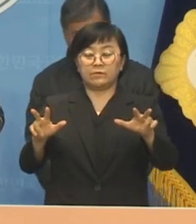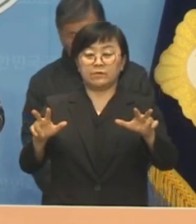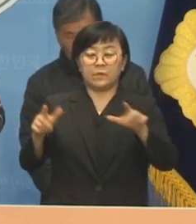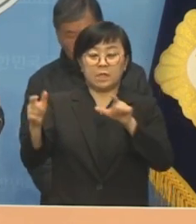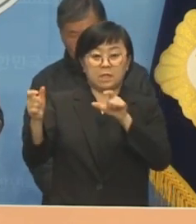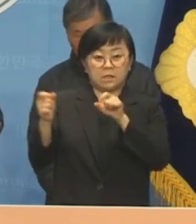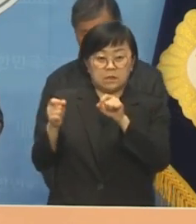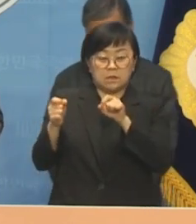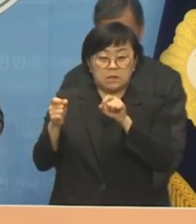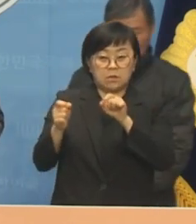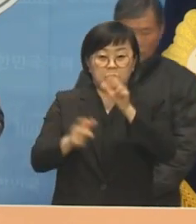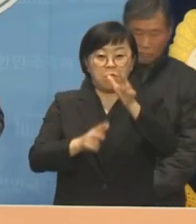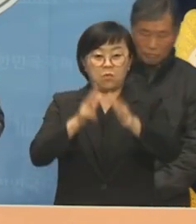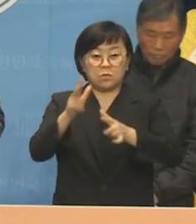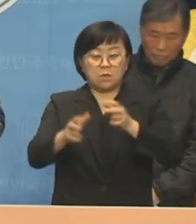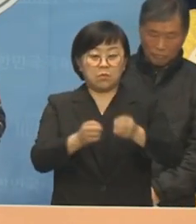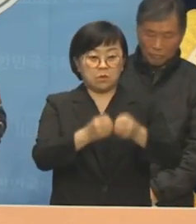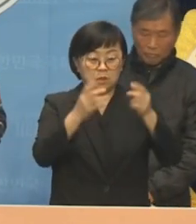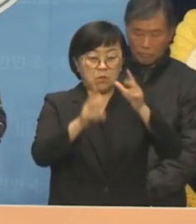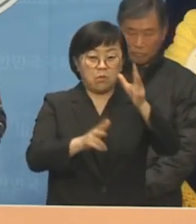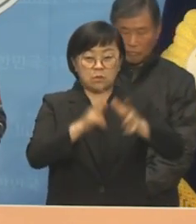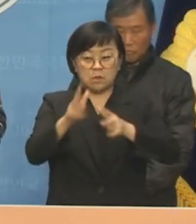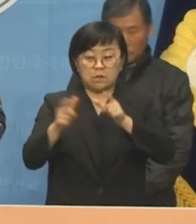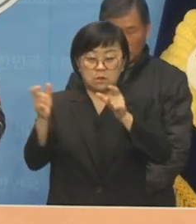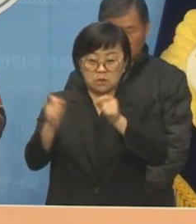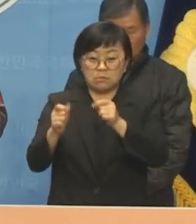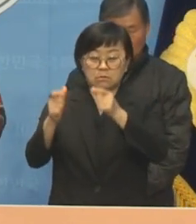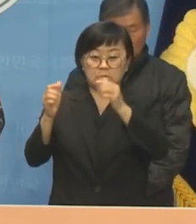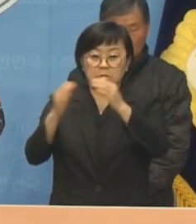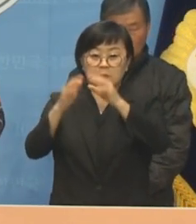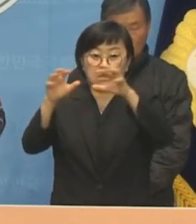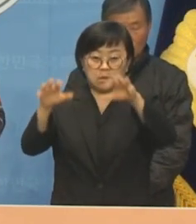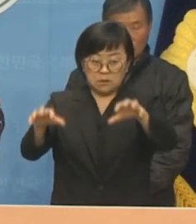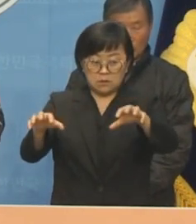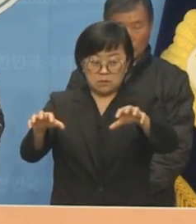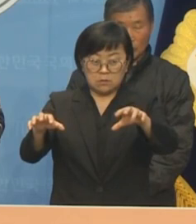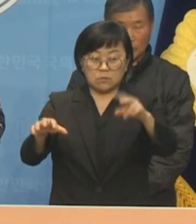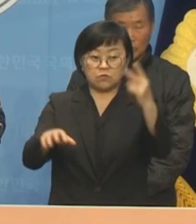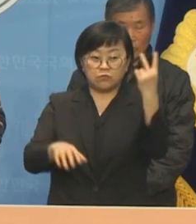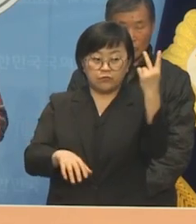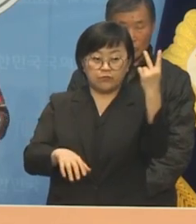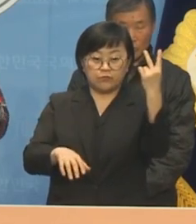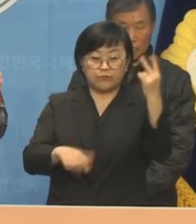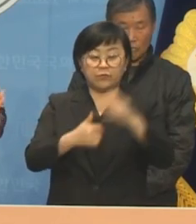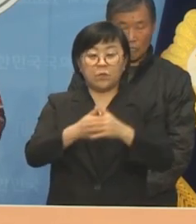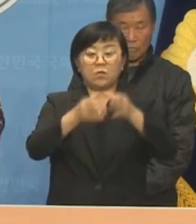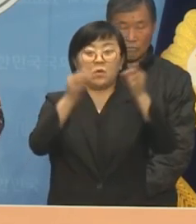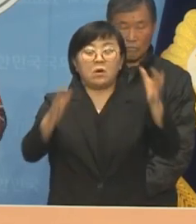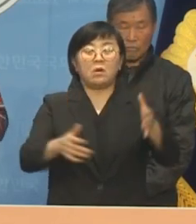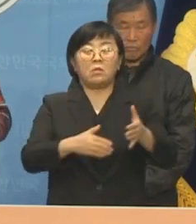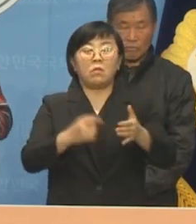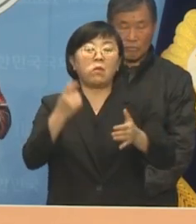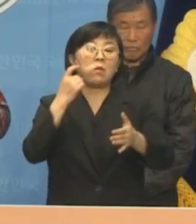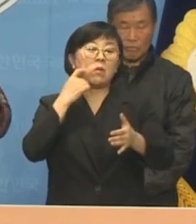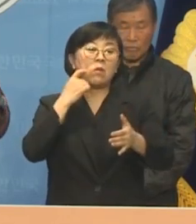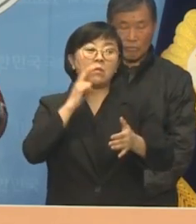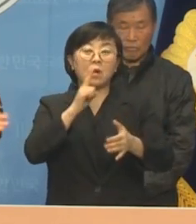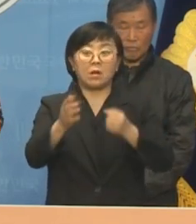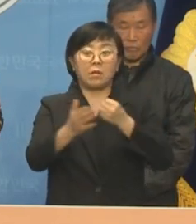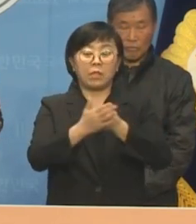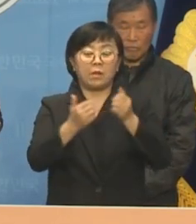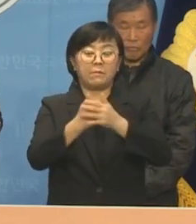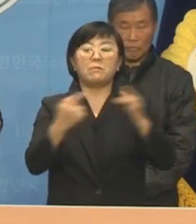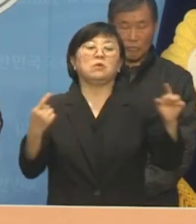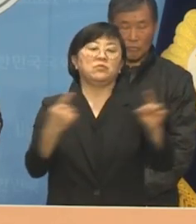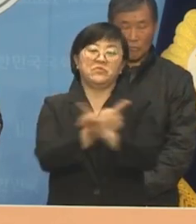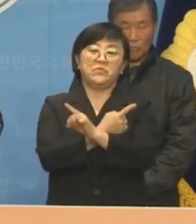인근 공장 폭탄 공장에 들어서는 인근 마을에 있는 2개의 마을에서는 그동안 거짓말을 했던 이장들을 아예